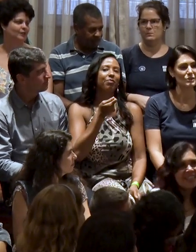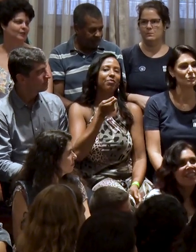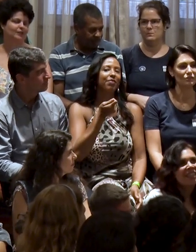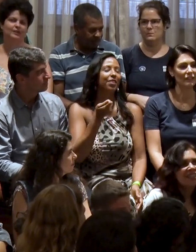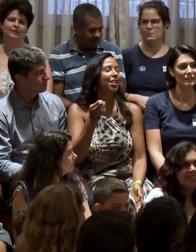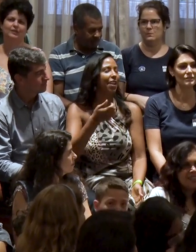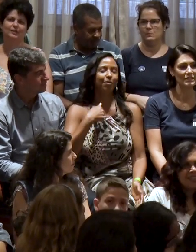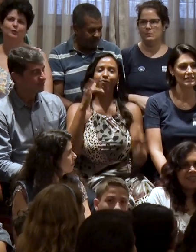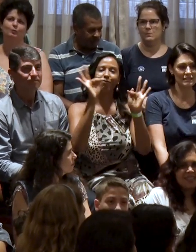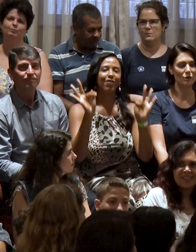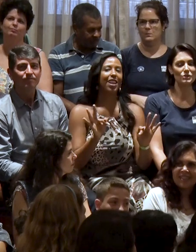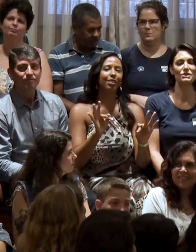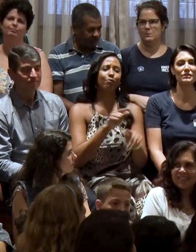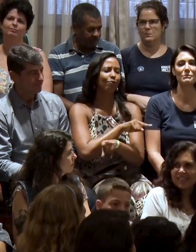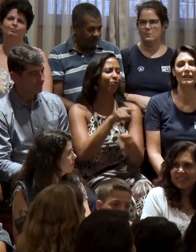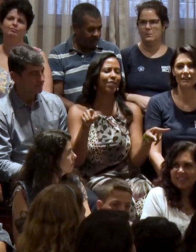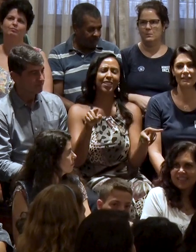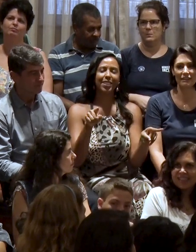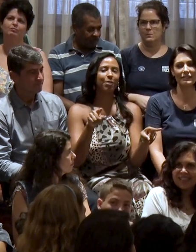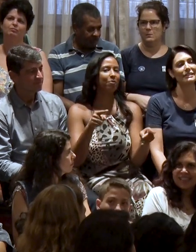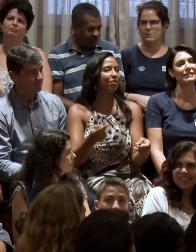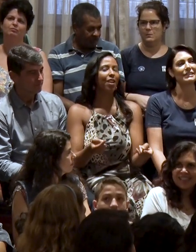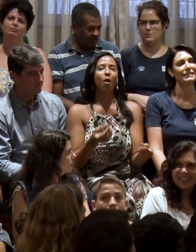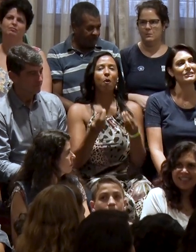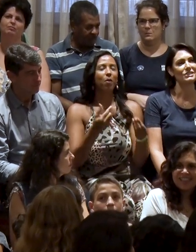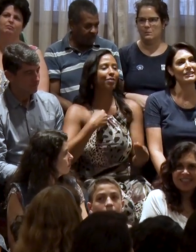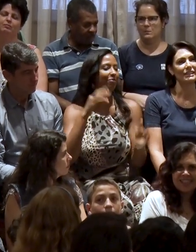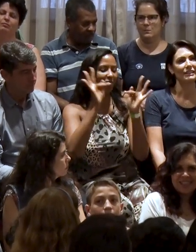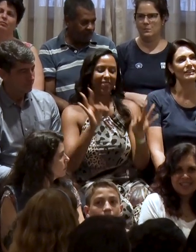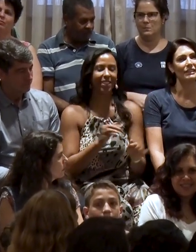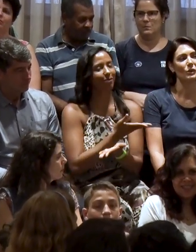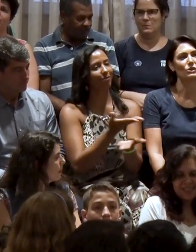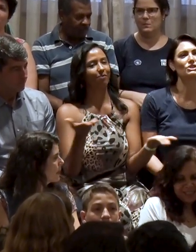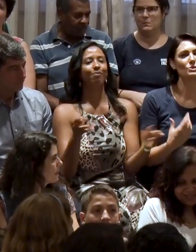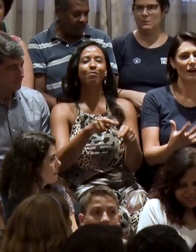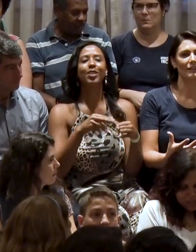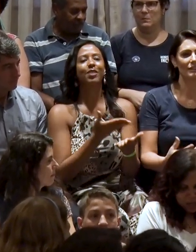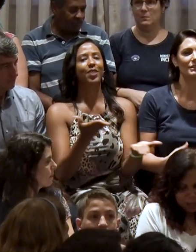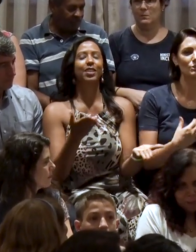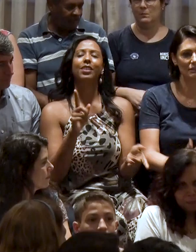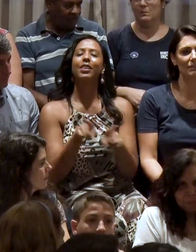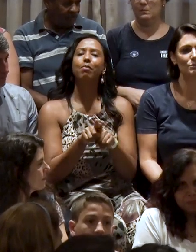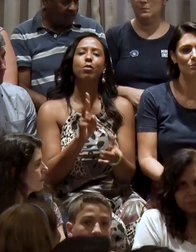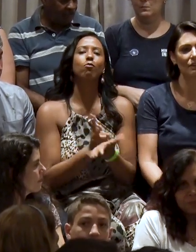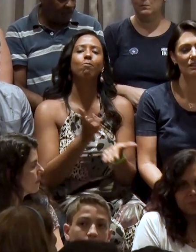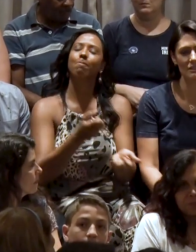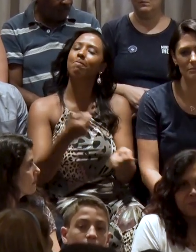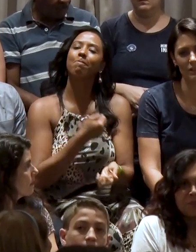sou muito feliz. Vocês, assim, é o motivo da minha alegria e de continuar lutando por melhorias para a